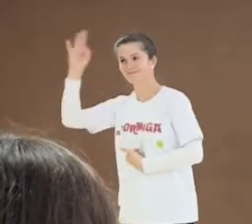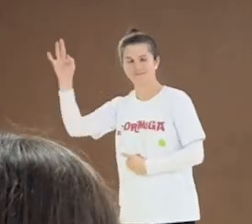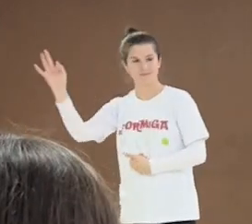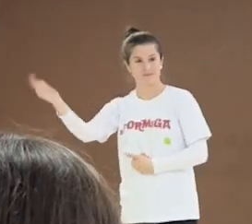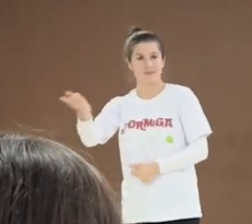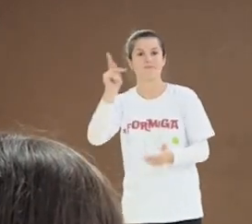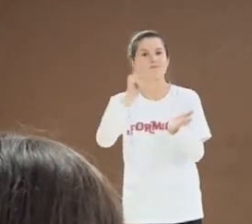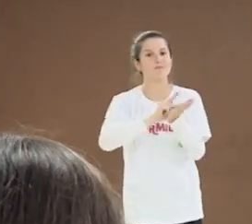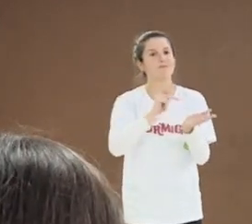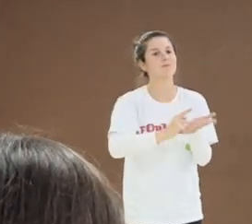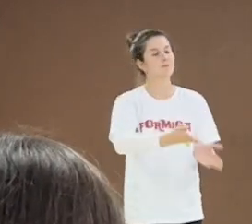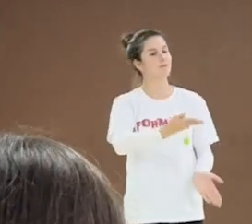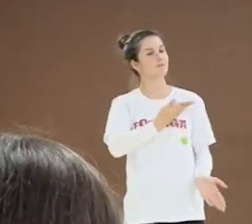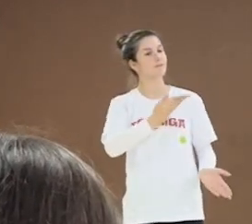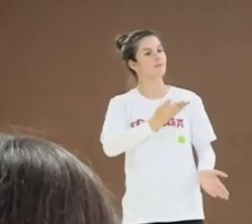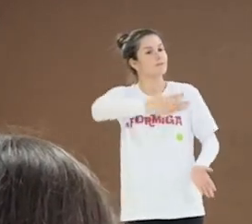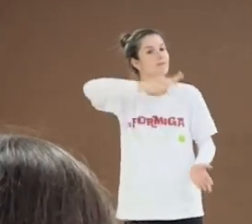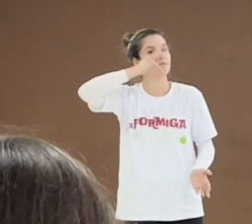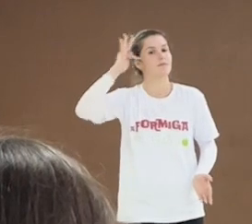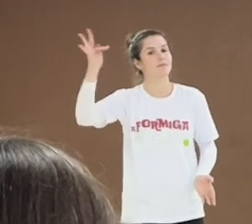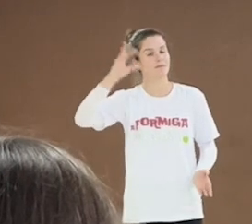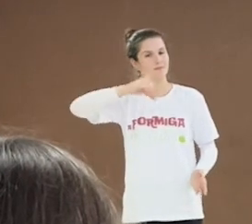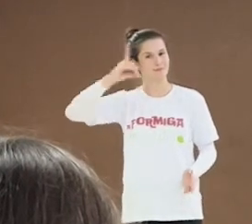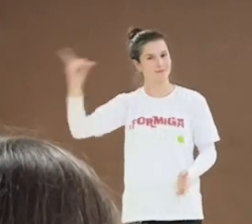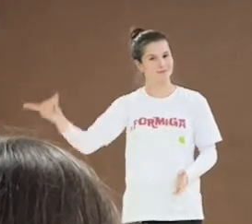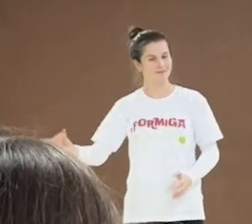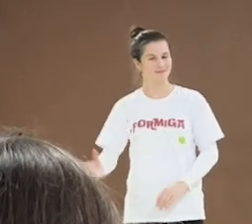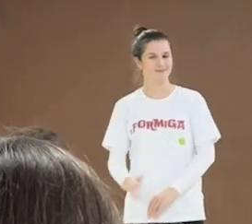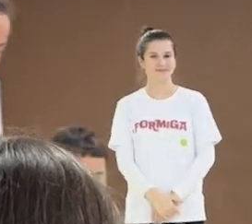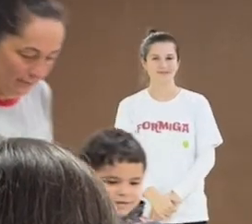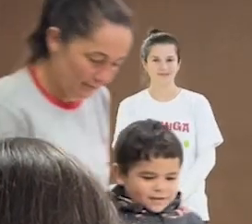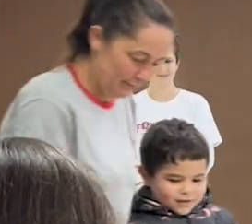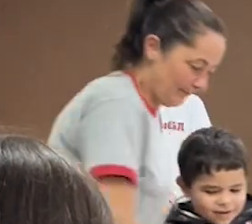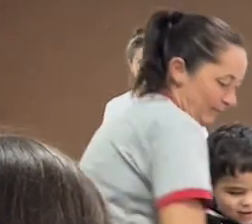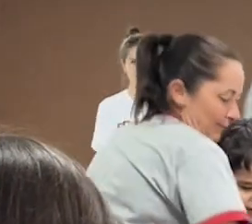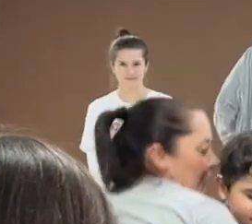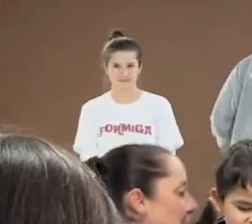amiga. Vamos ter fé em Deus, pois é tudo o que nos resta. Sim.